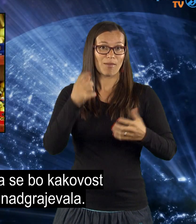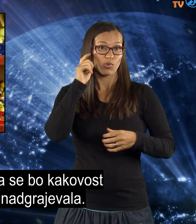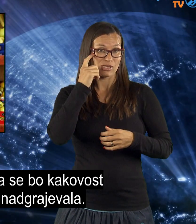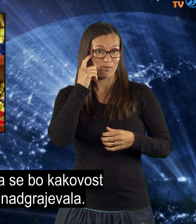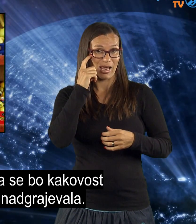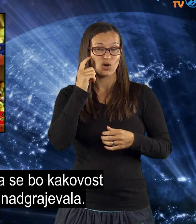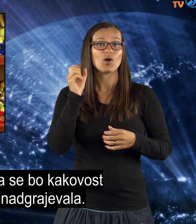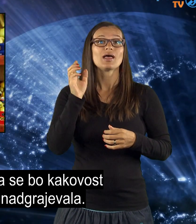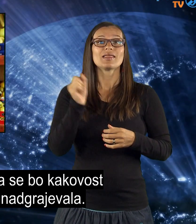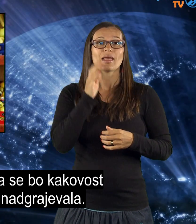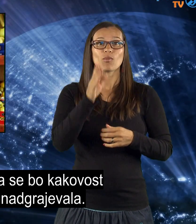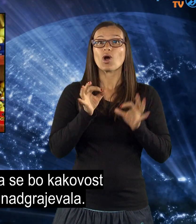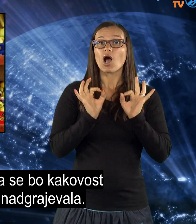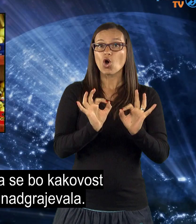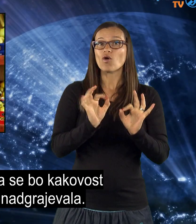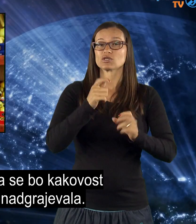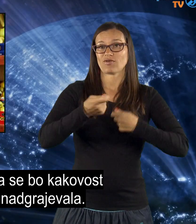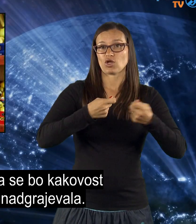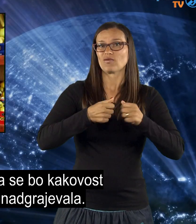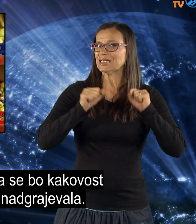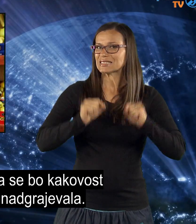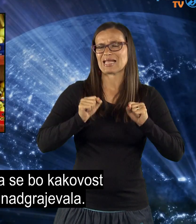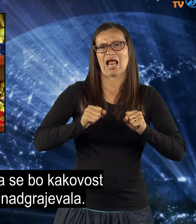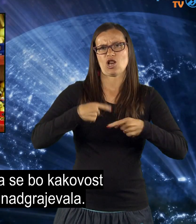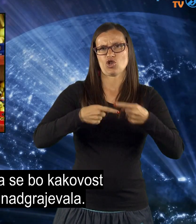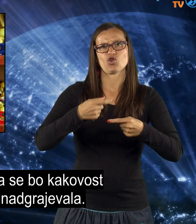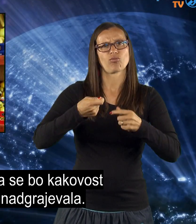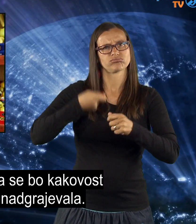v trgovini stalno nadgrajevala.